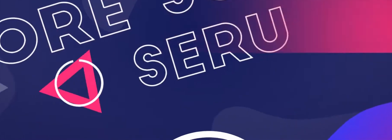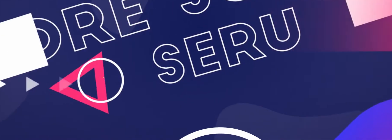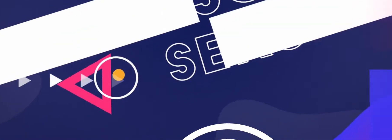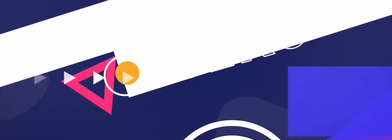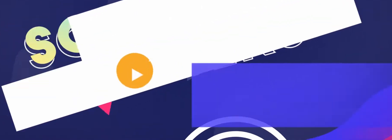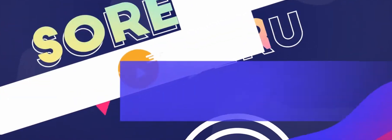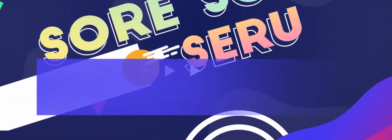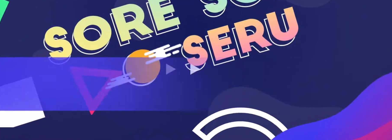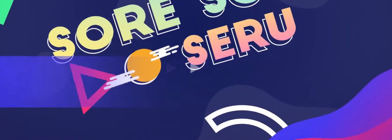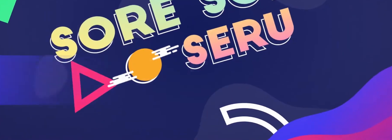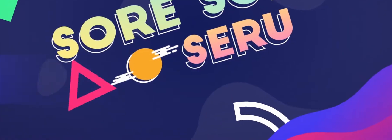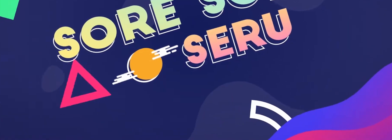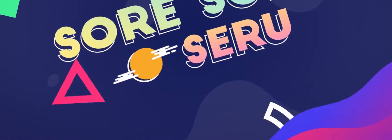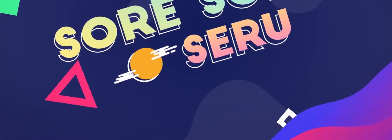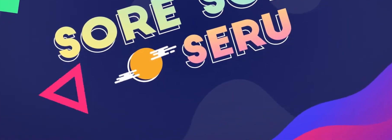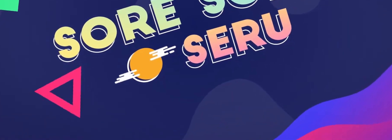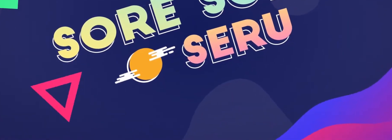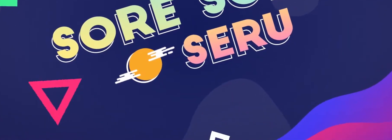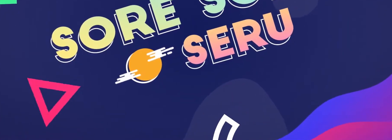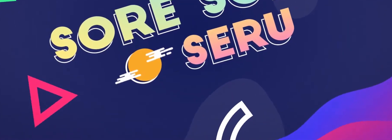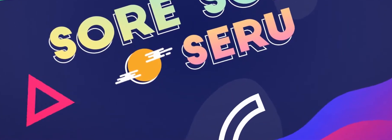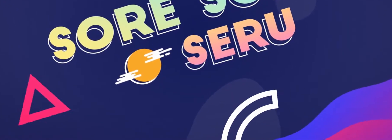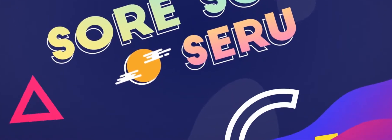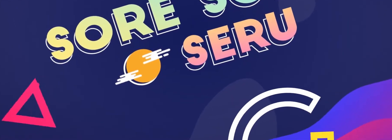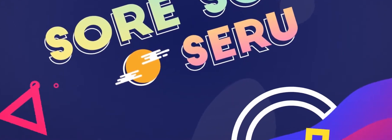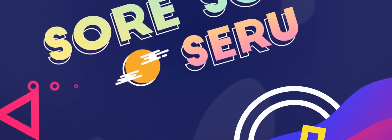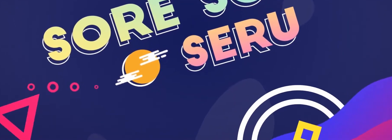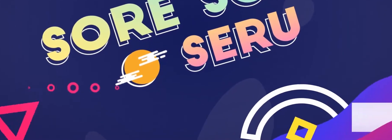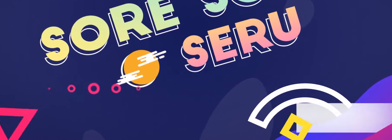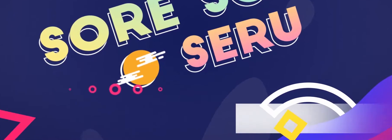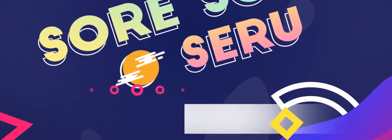Hai tak mungkin